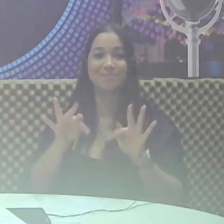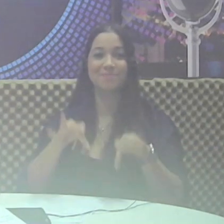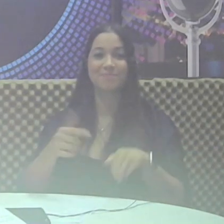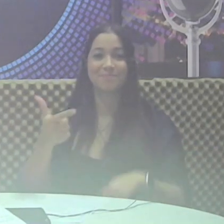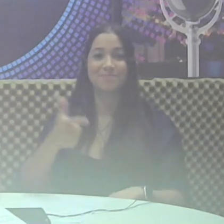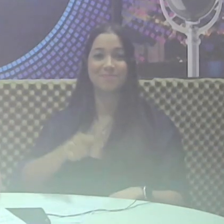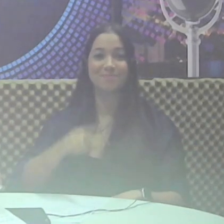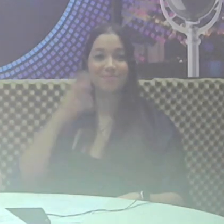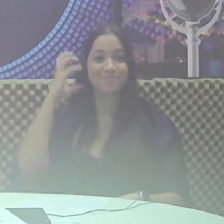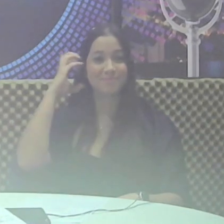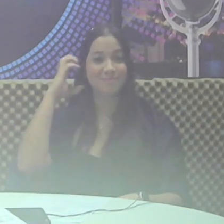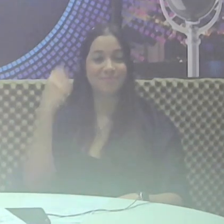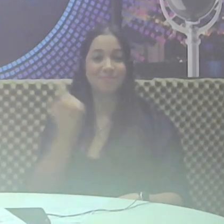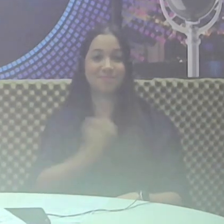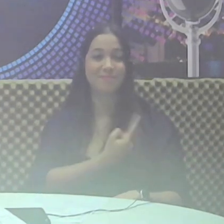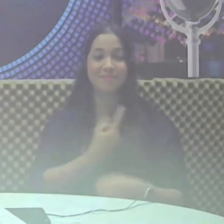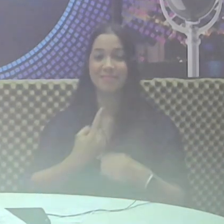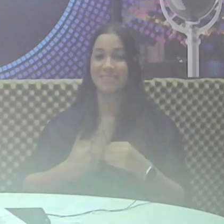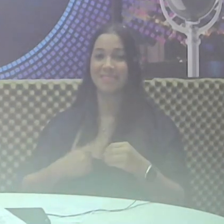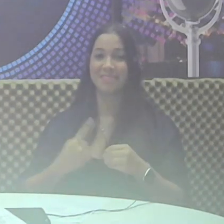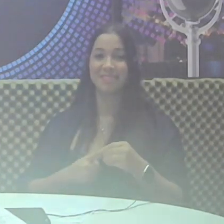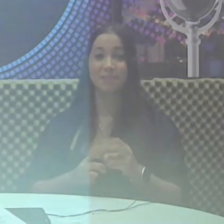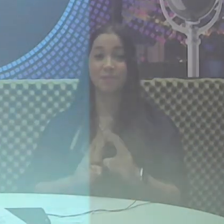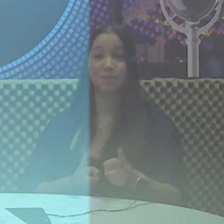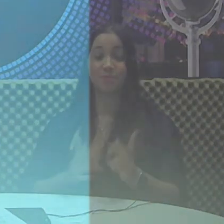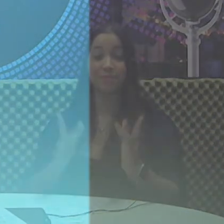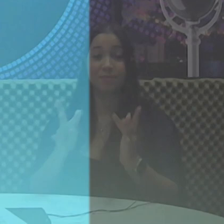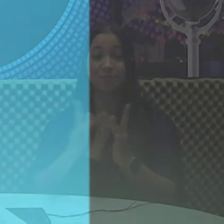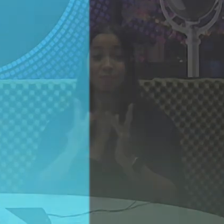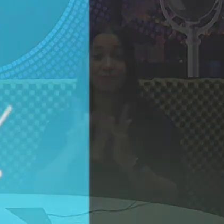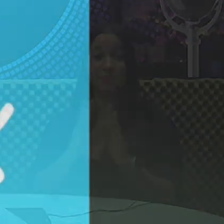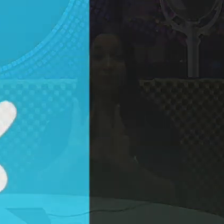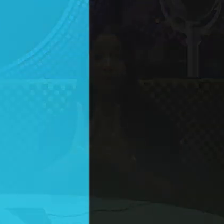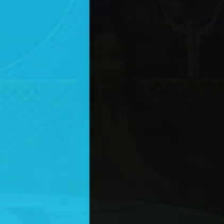Fica por aqui mais uma edição do programa da Rádio Nossa Cidade.